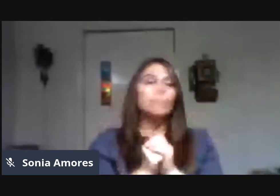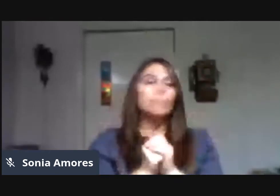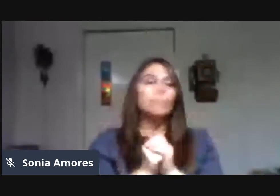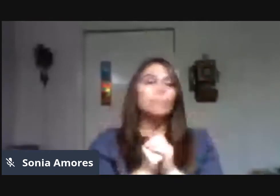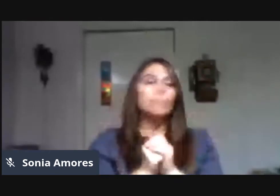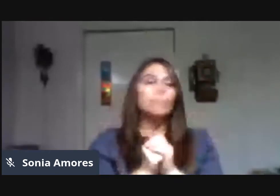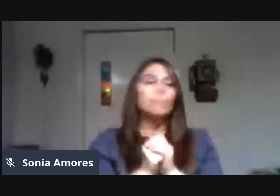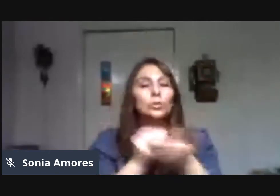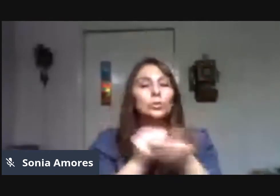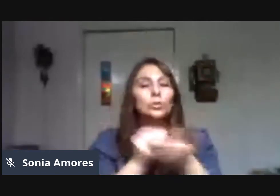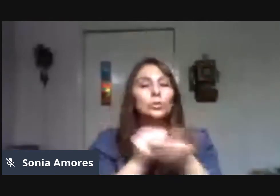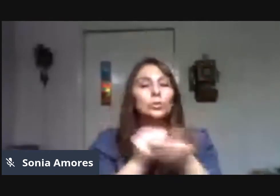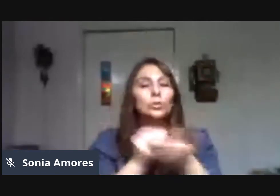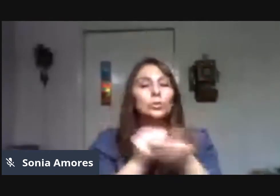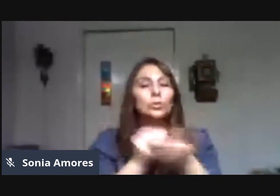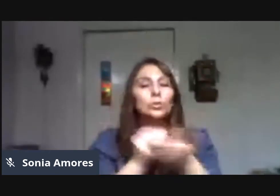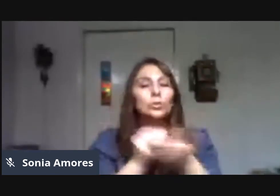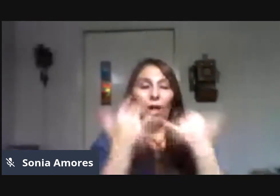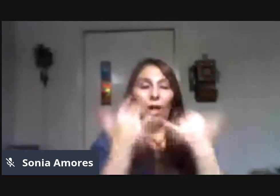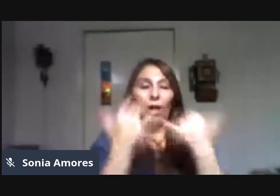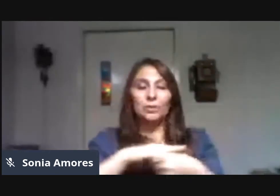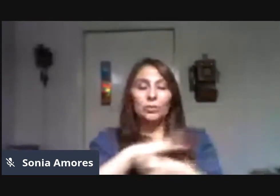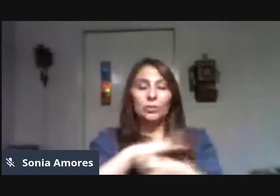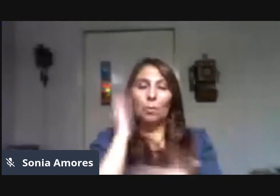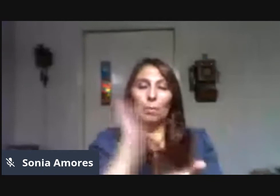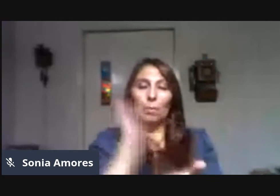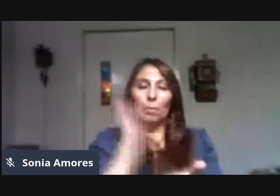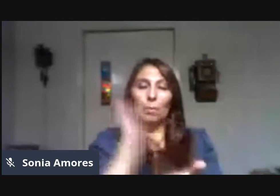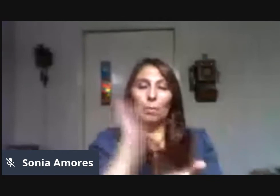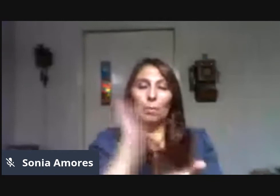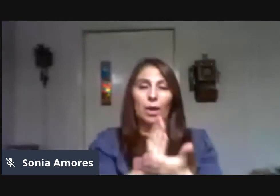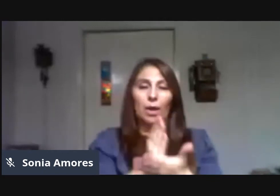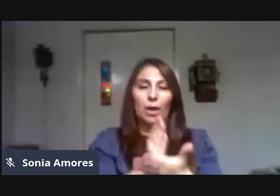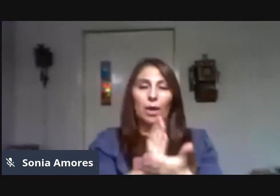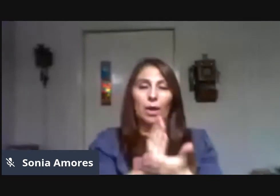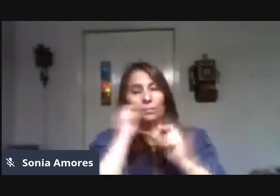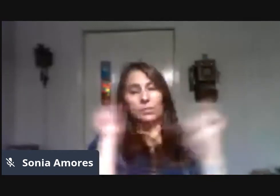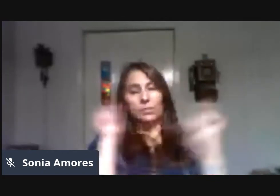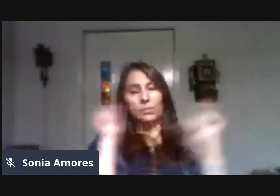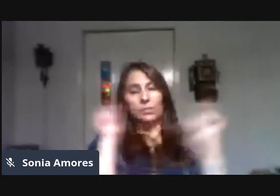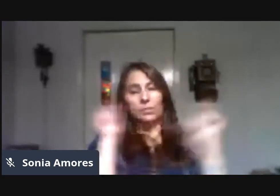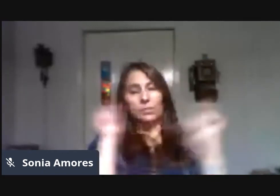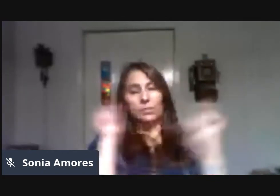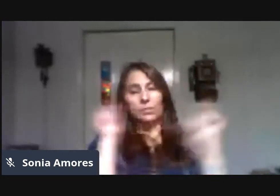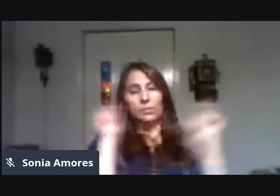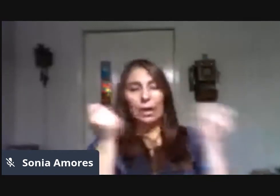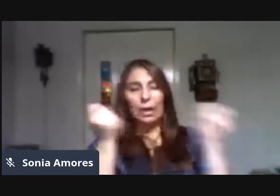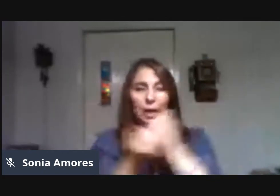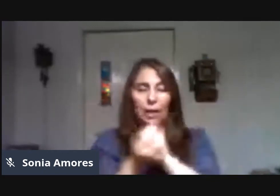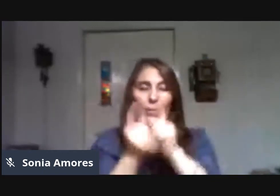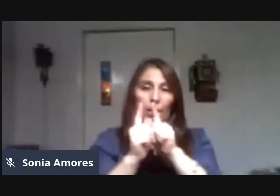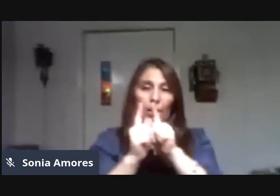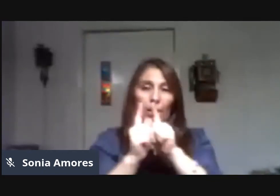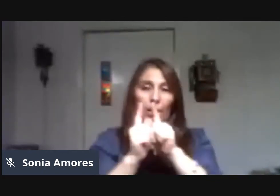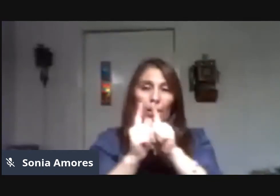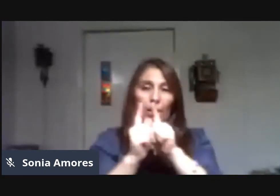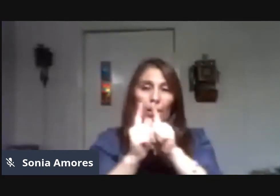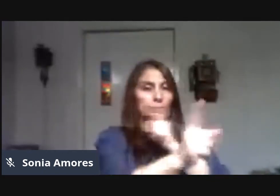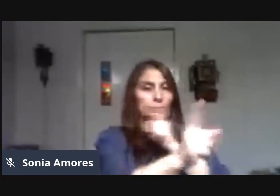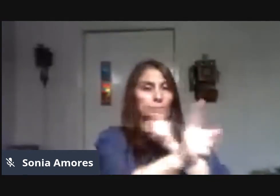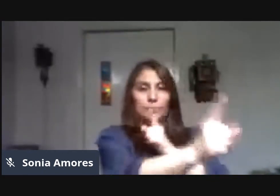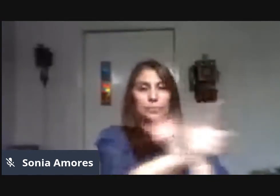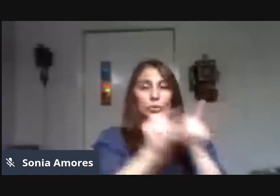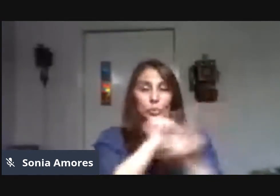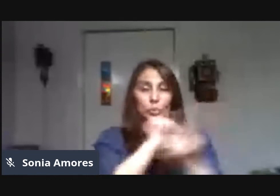pandemia, desde mi perspectiva, no es que haya cambiado mucho el distanciamiento social, porque también